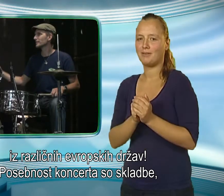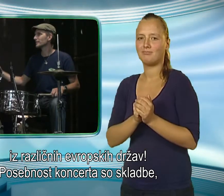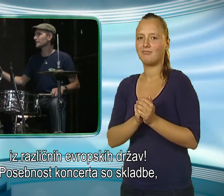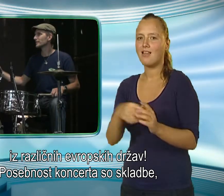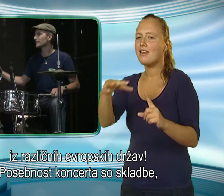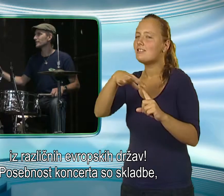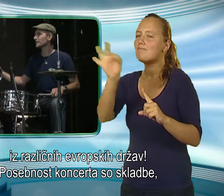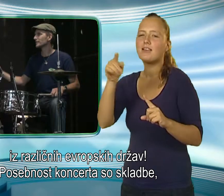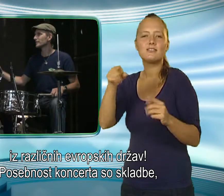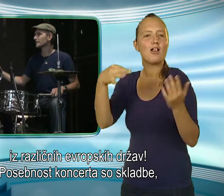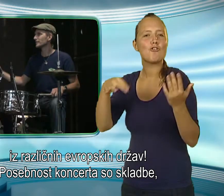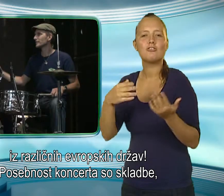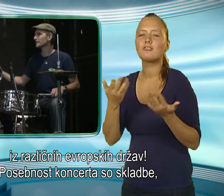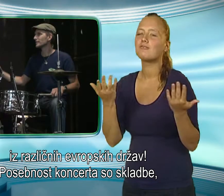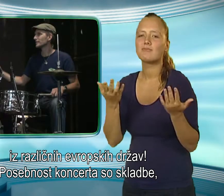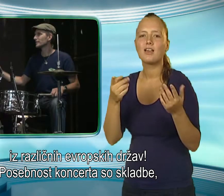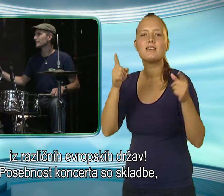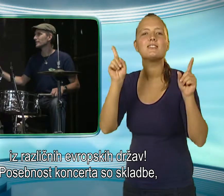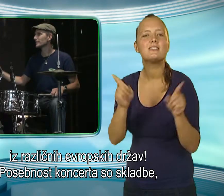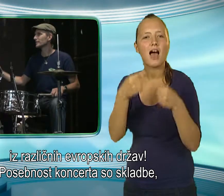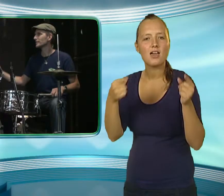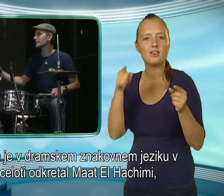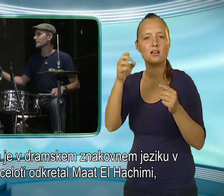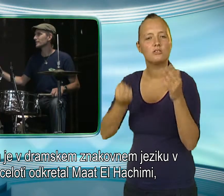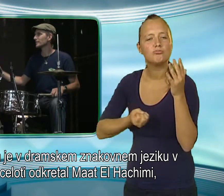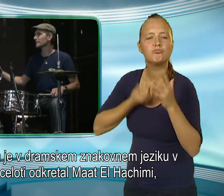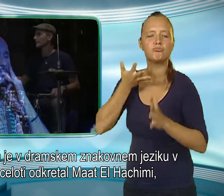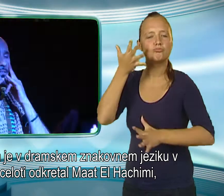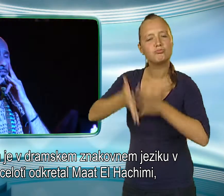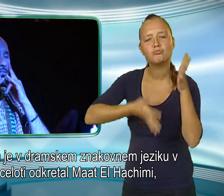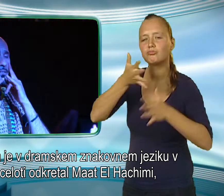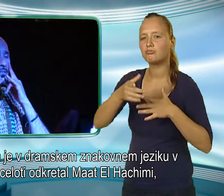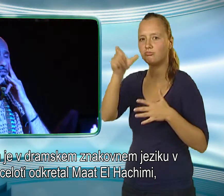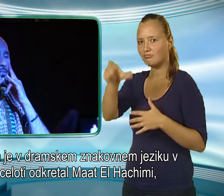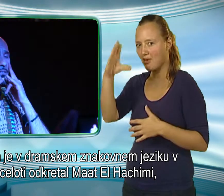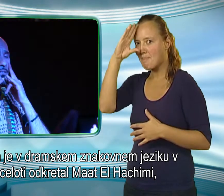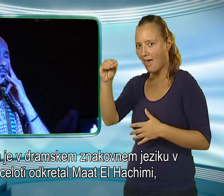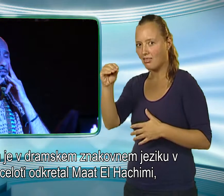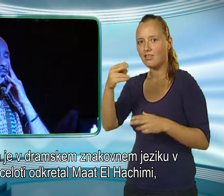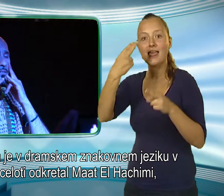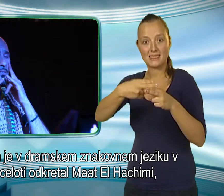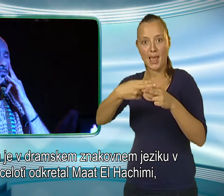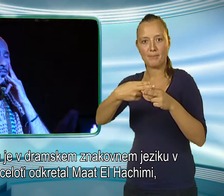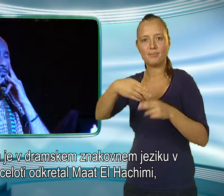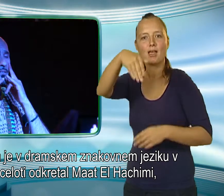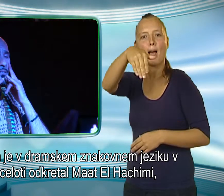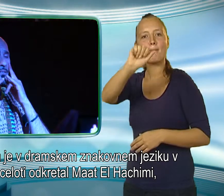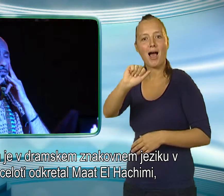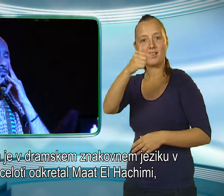držav. Posebnost koncerta so skladbe, ki jih je v dramskem znakovnem jeziku v celoti odkretal Maat